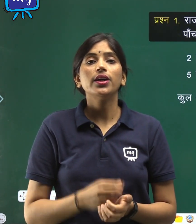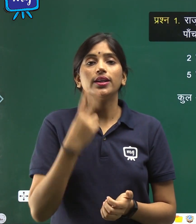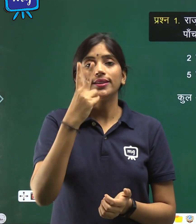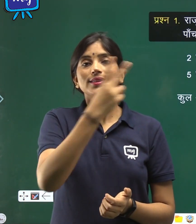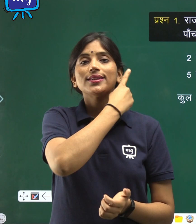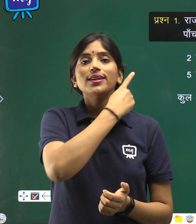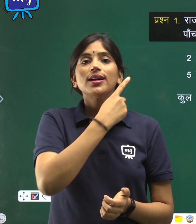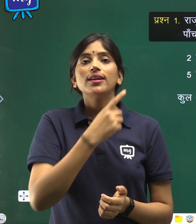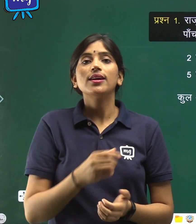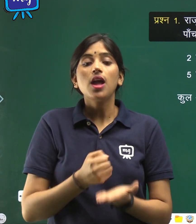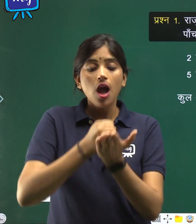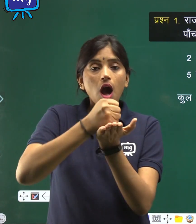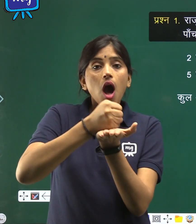देखो,